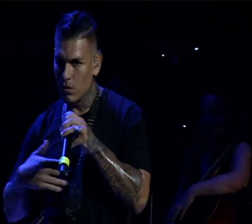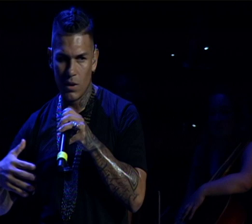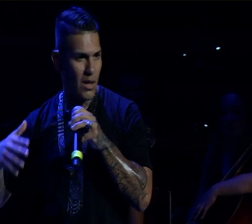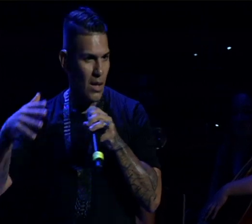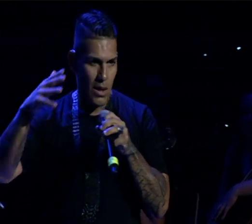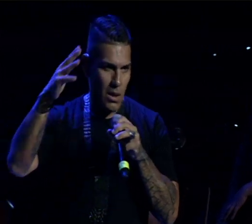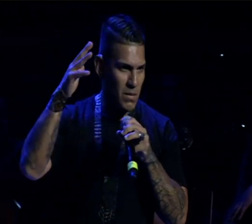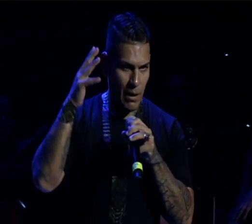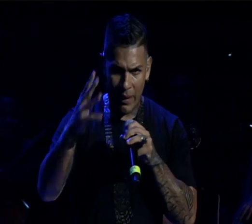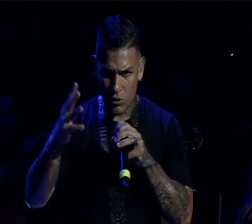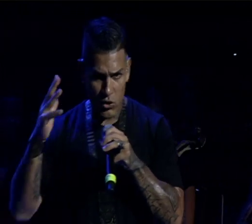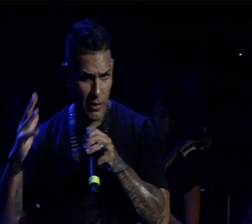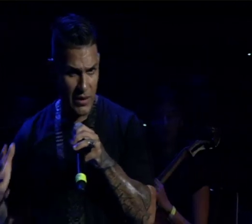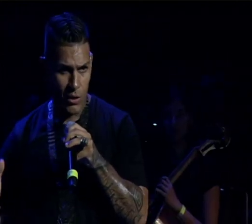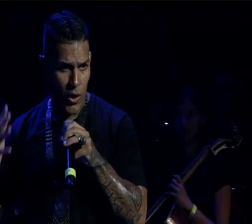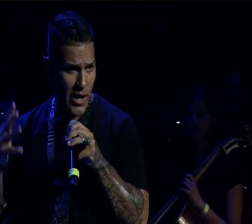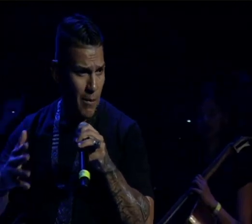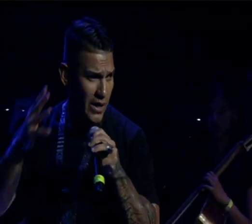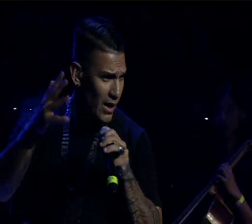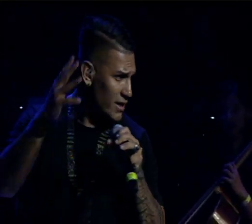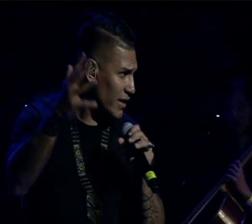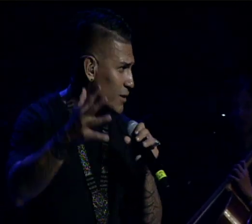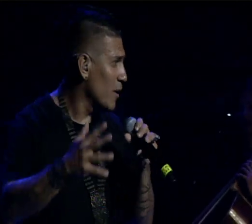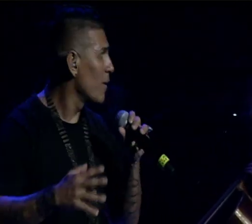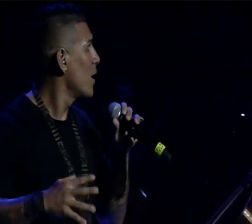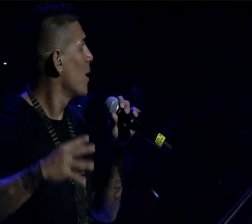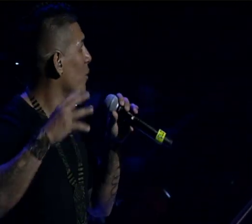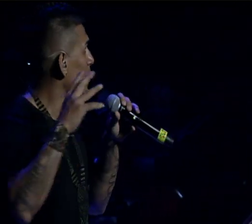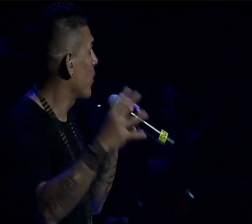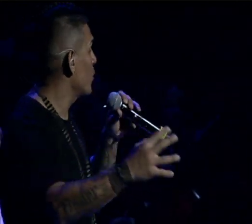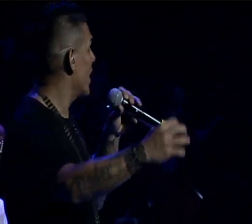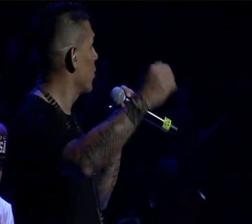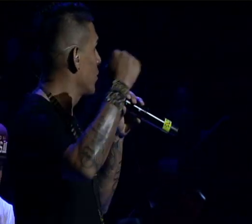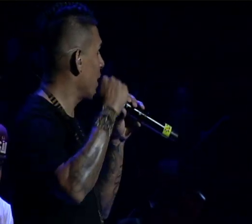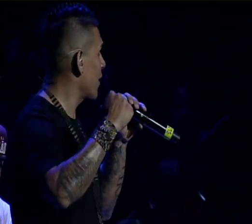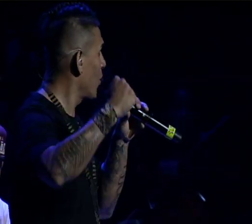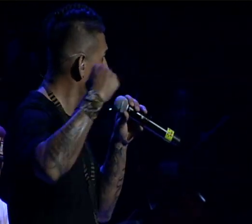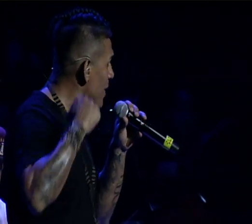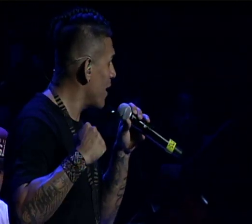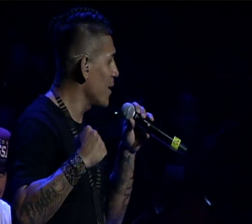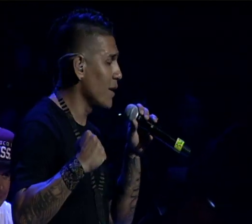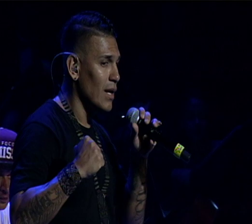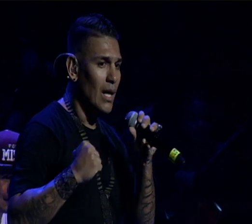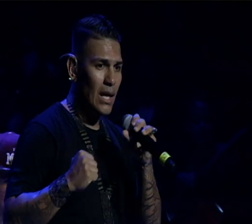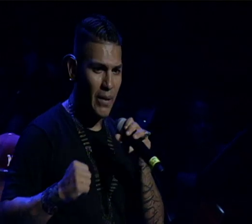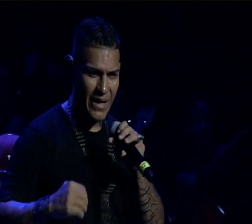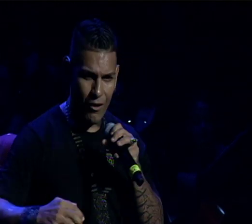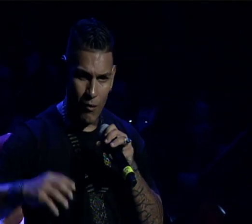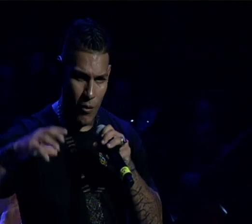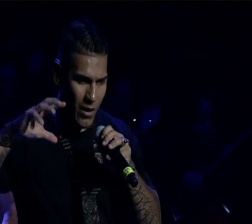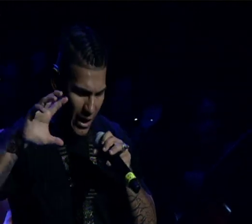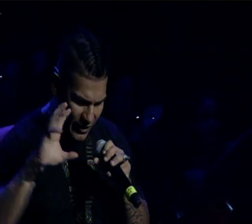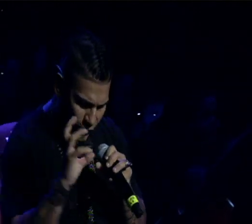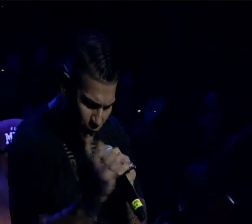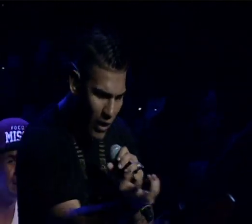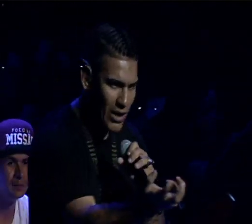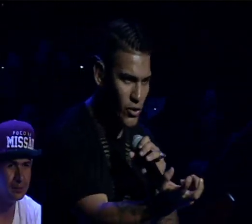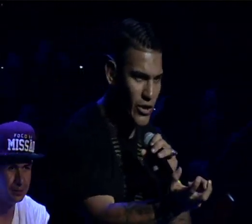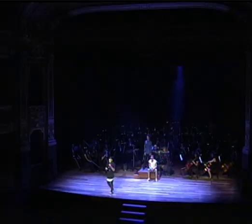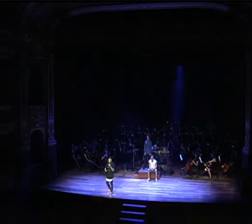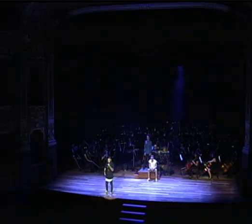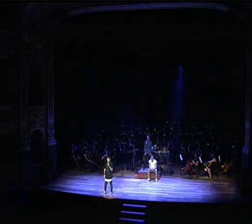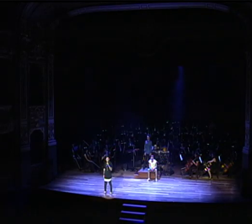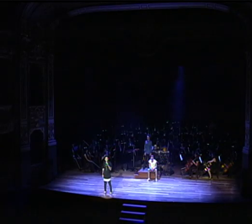eso, mis aplausos siempre se los voy a dar a Mariana Garcés por su apoyo en la cultura a Colombia, la manera como ha transformado